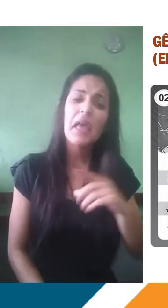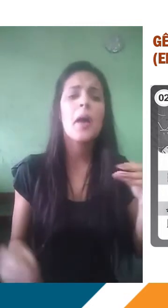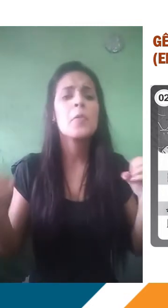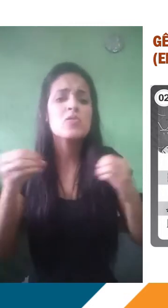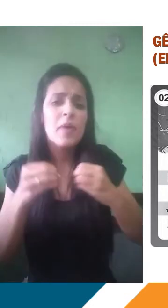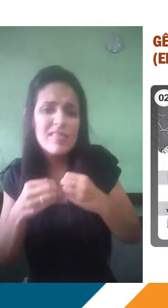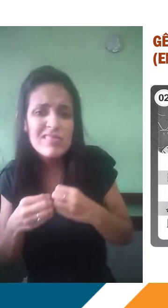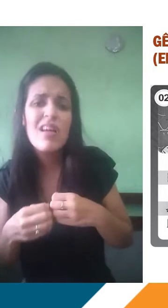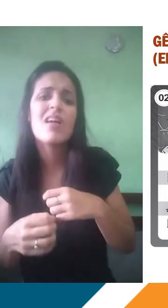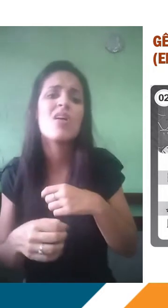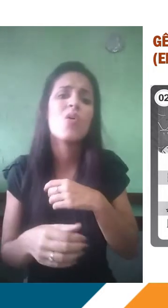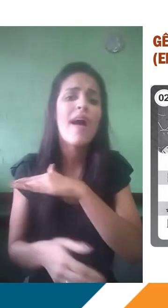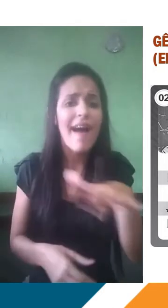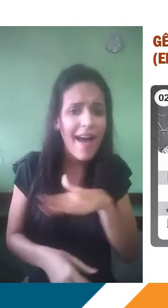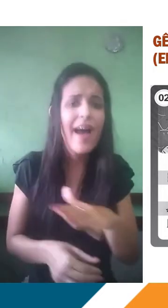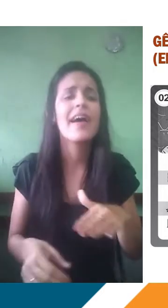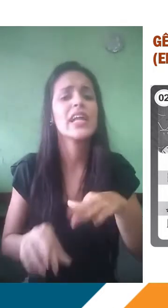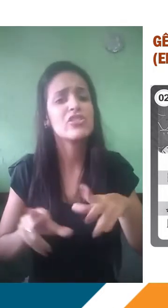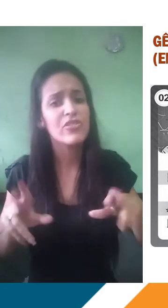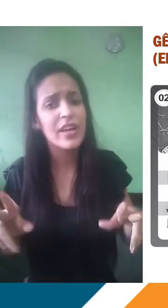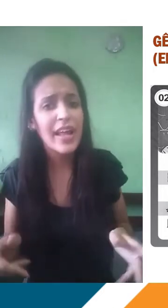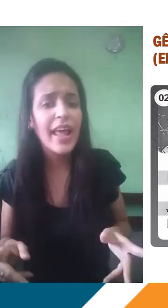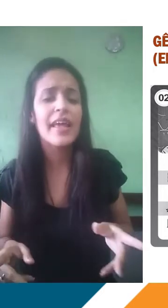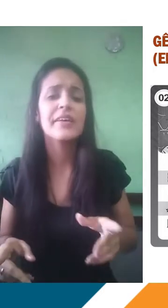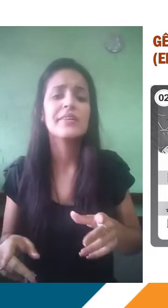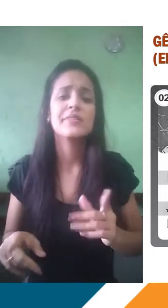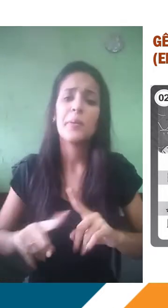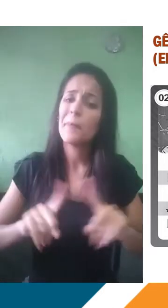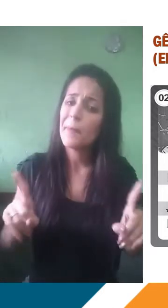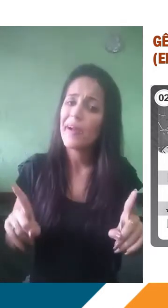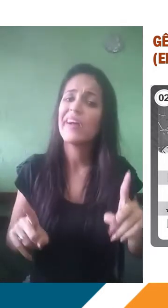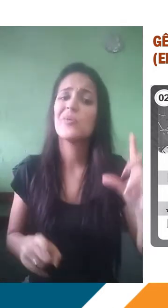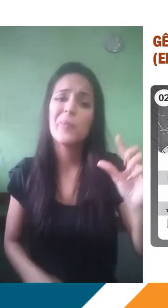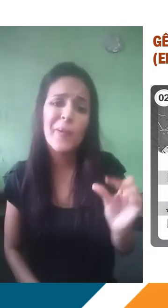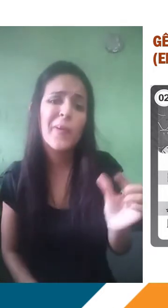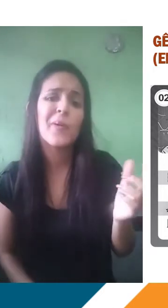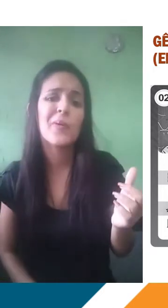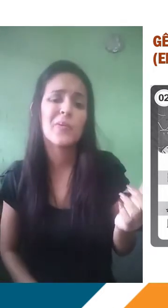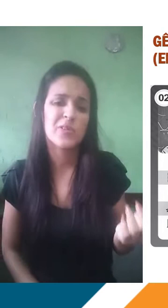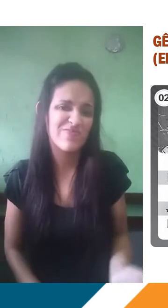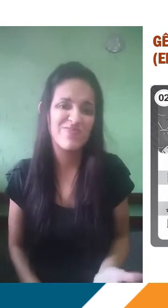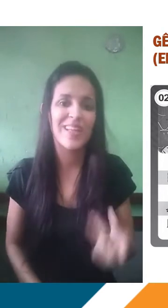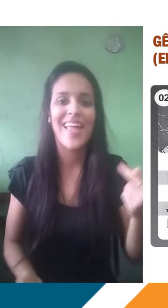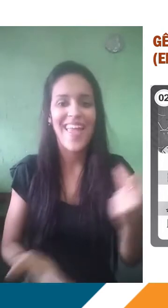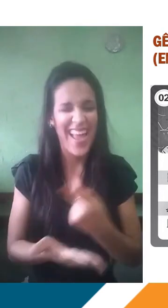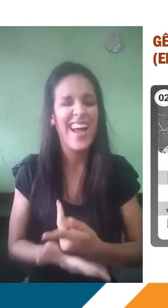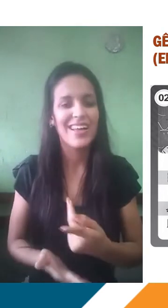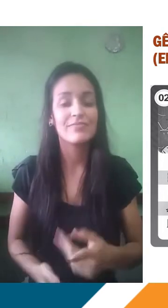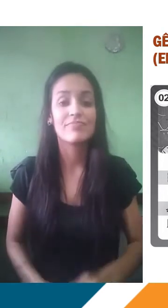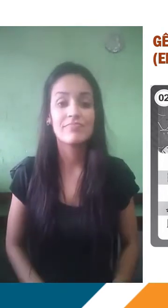aproximação de áreas distintas por meio de certa criatividade lúdica nessa subversão Então